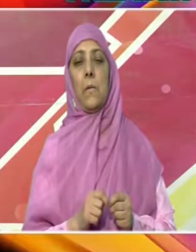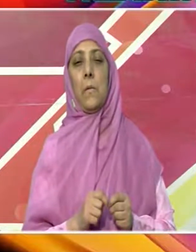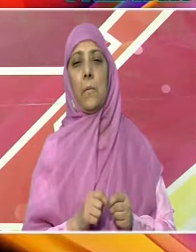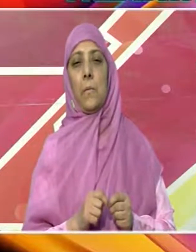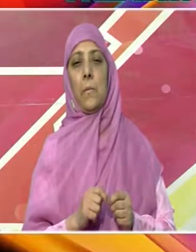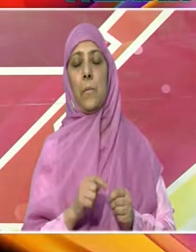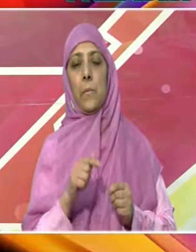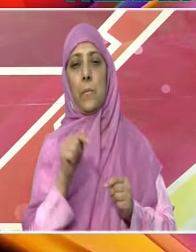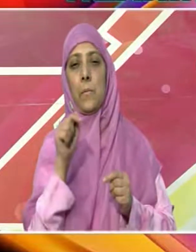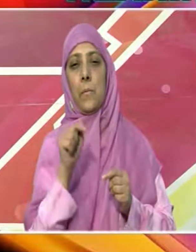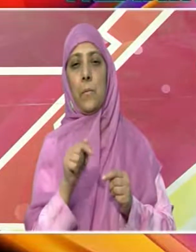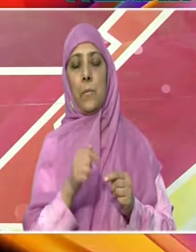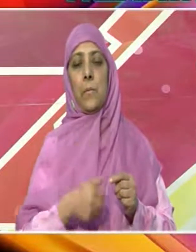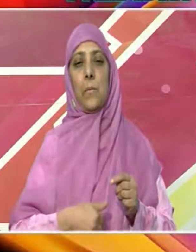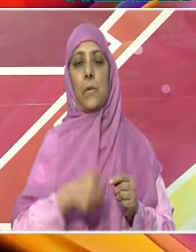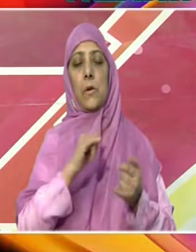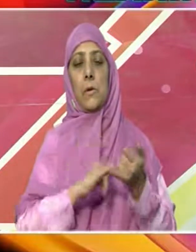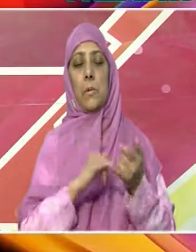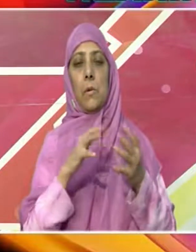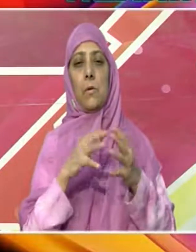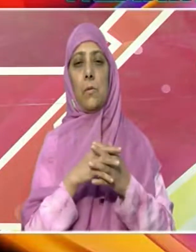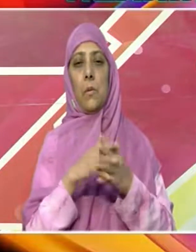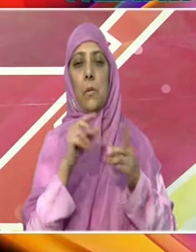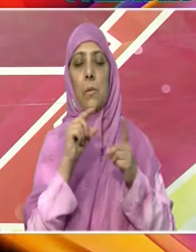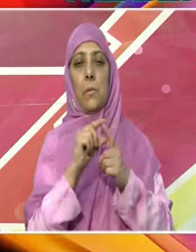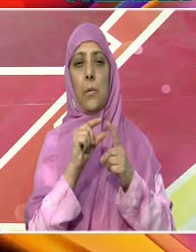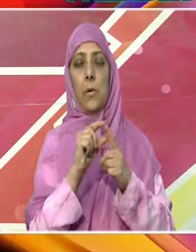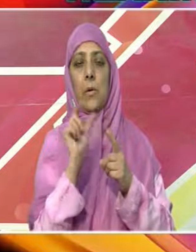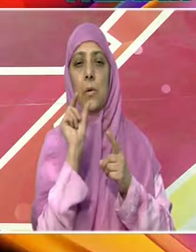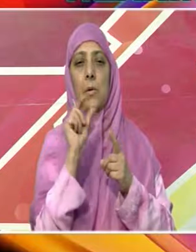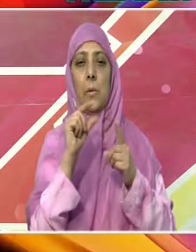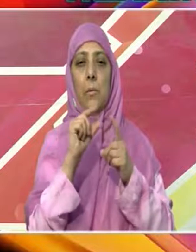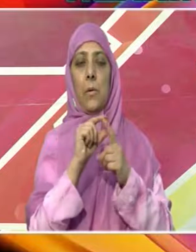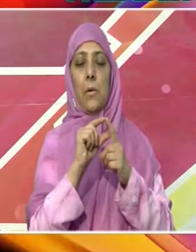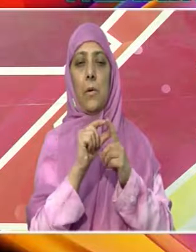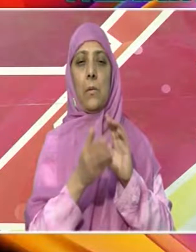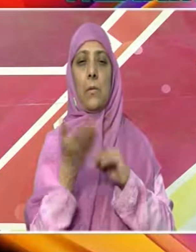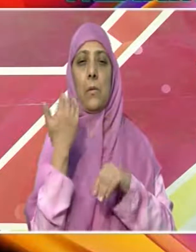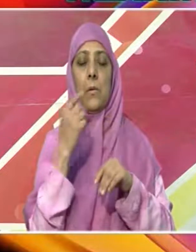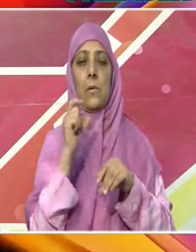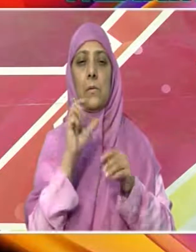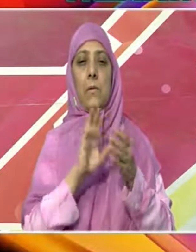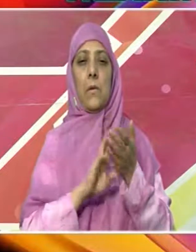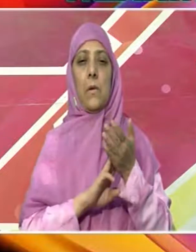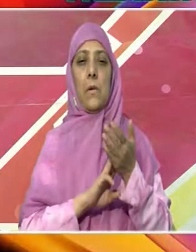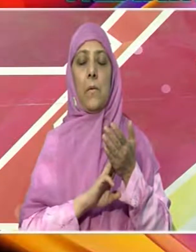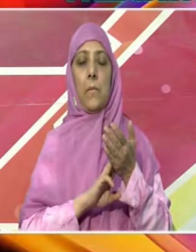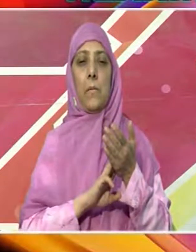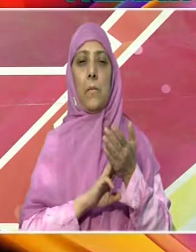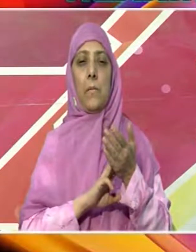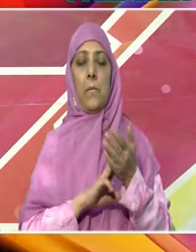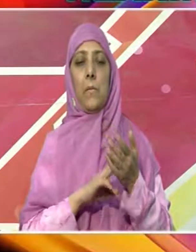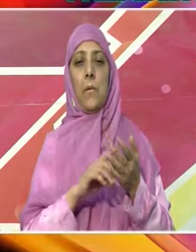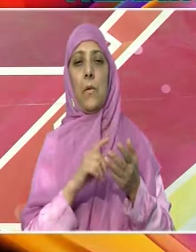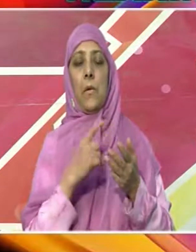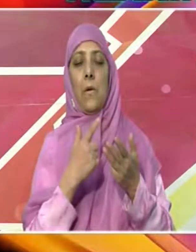समाजवादी पार्टी के sarvaran और उत्तर प्रदेश के सादिक वज़ीर आलम मुलायम सिंह यादव